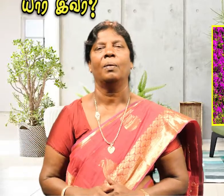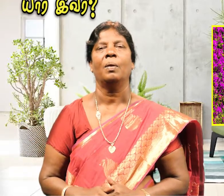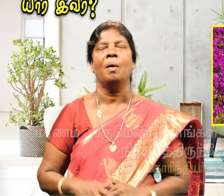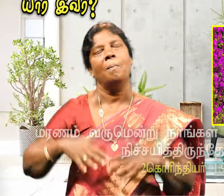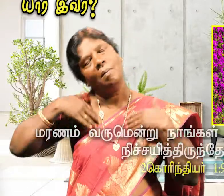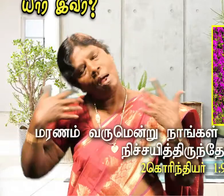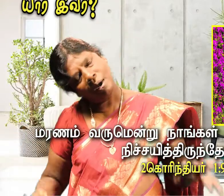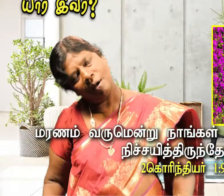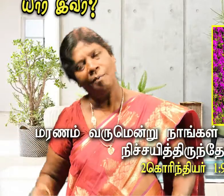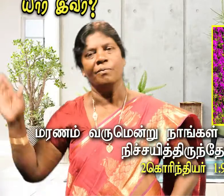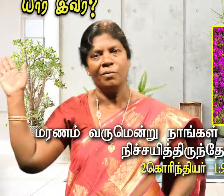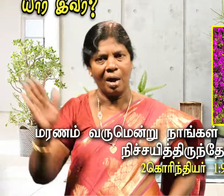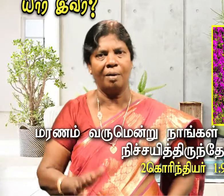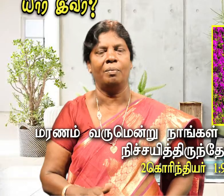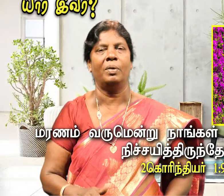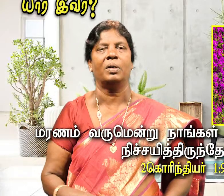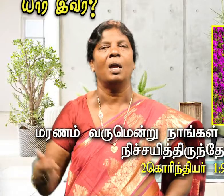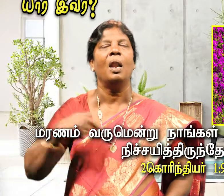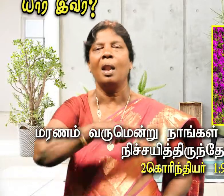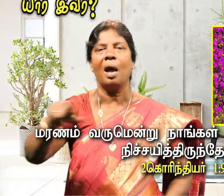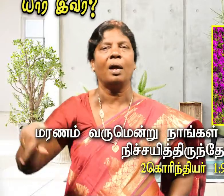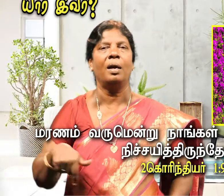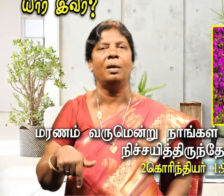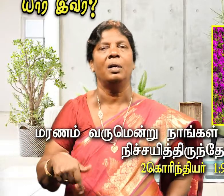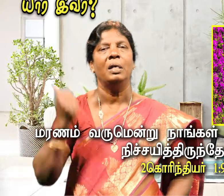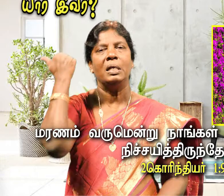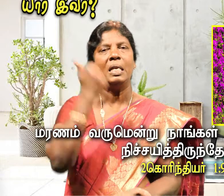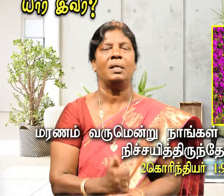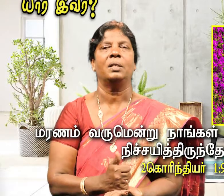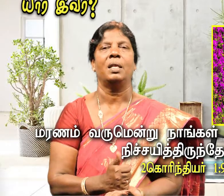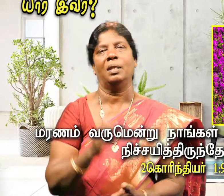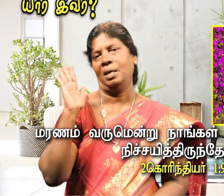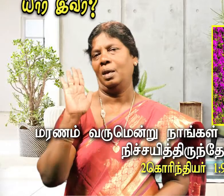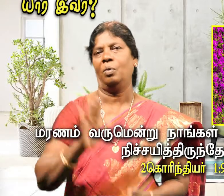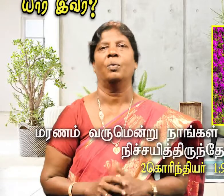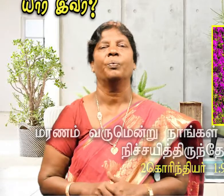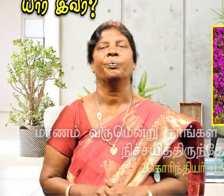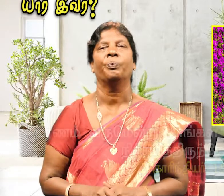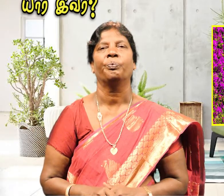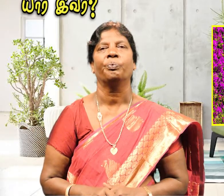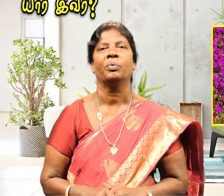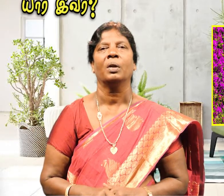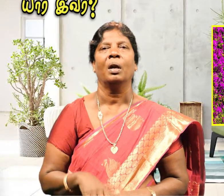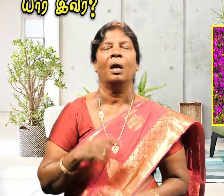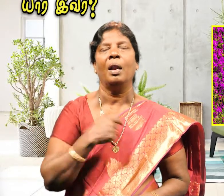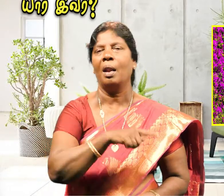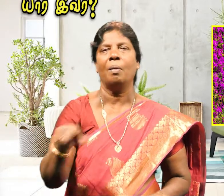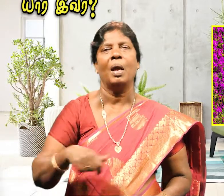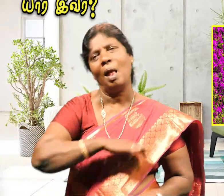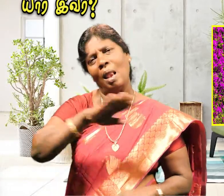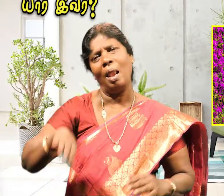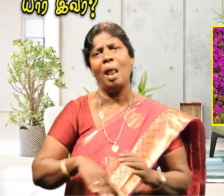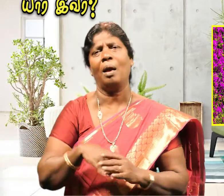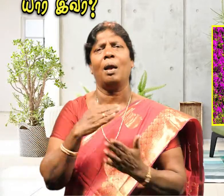9வது வசனத்தில் மரணம் வரும் என்று நாங்கள் நிச்சயித்திருந்தோம். நாம் இப்பொழுது